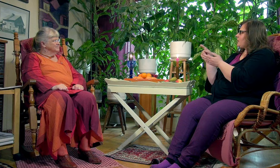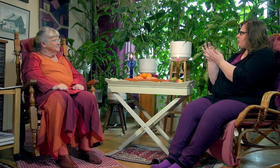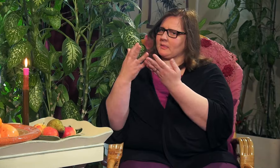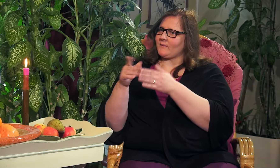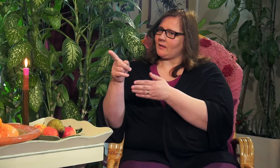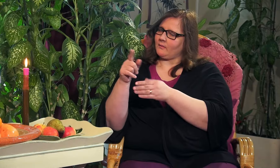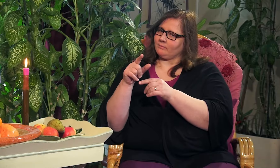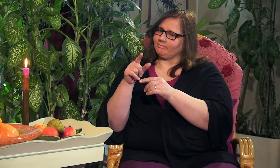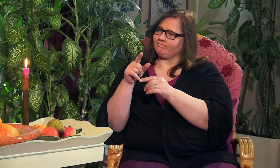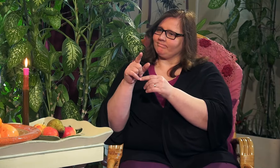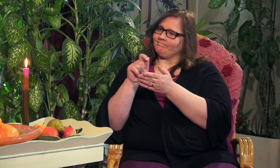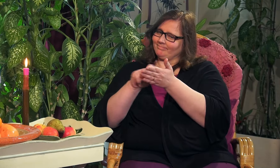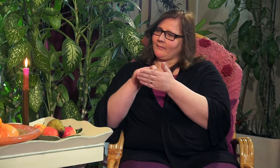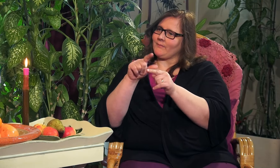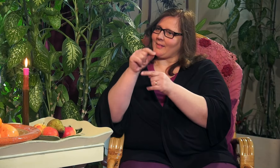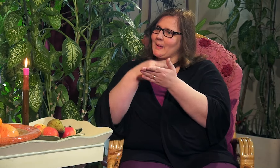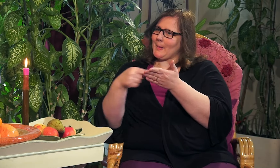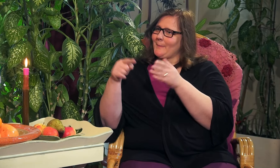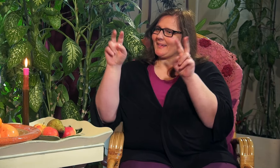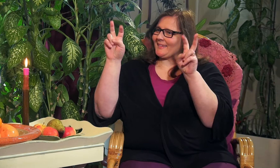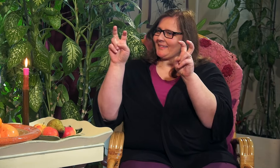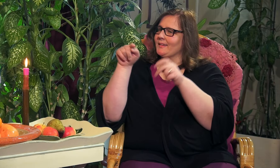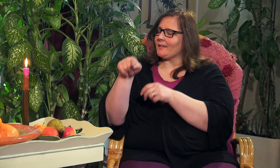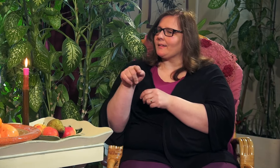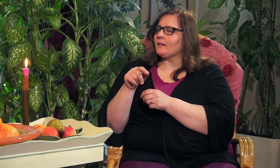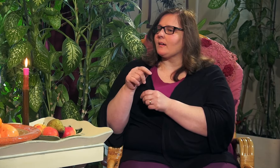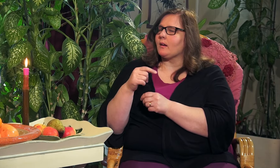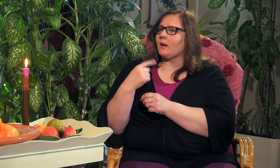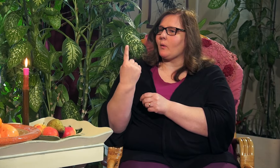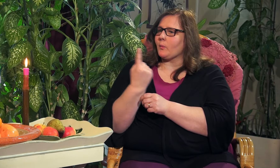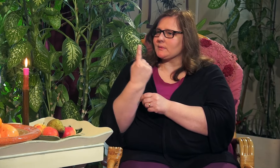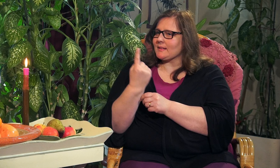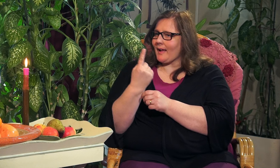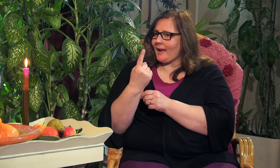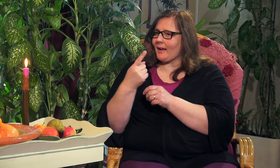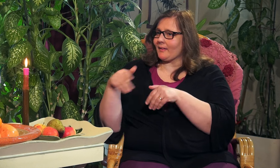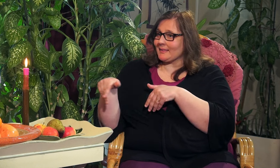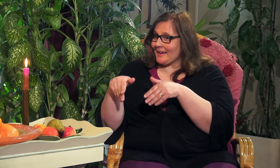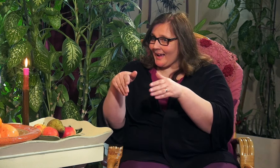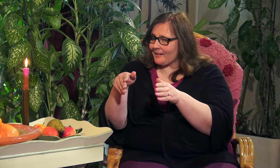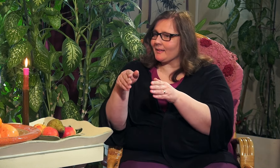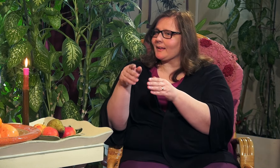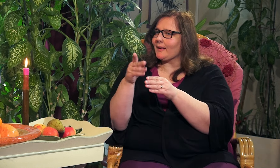Olet kirjoittanut kirjan. Ja miten valitsit kirjallesi tämän nimen?